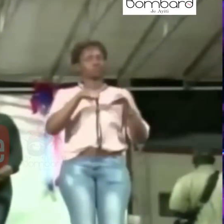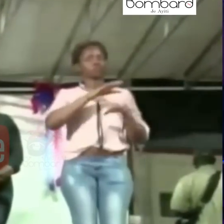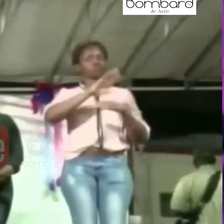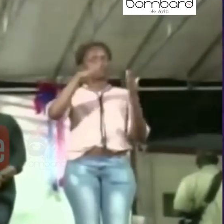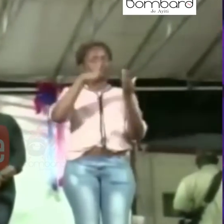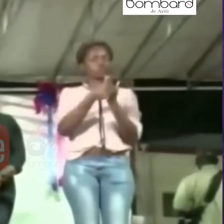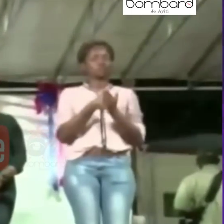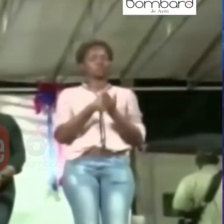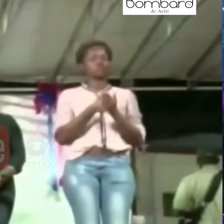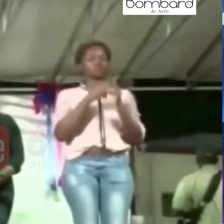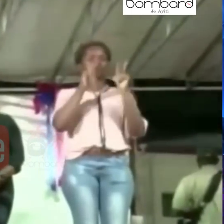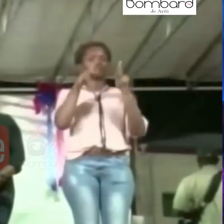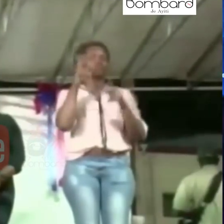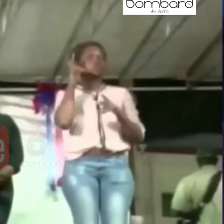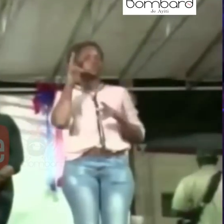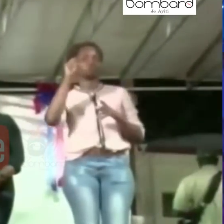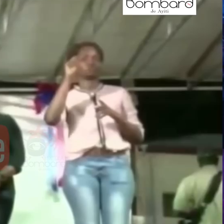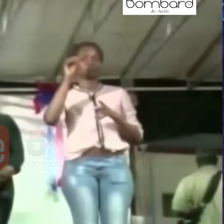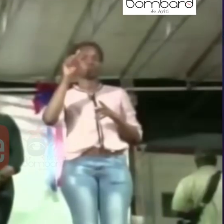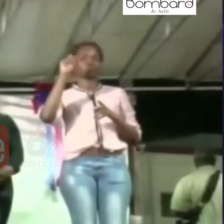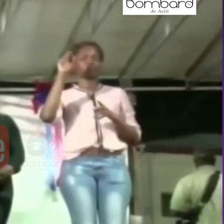le temps, d'attendez,